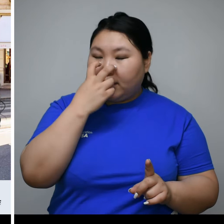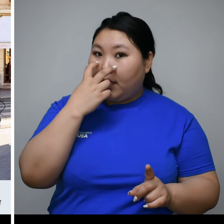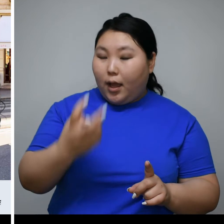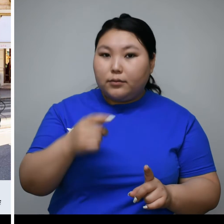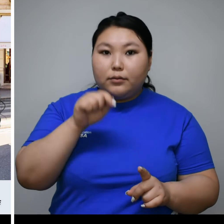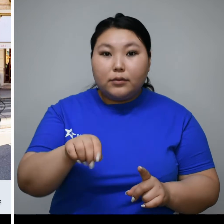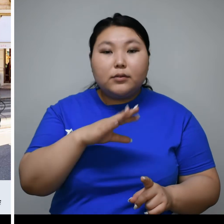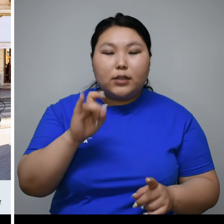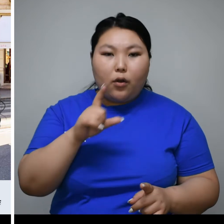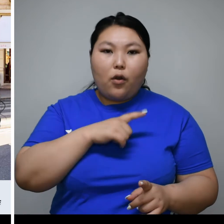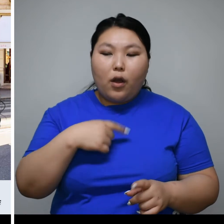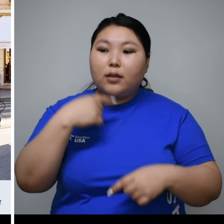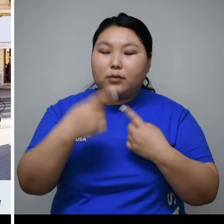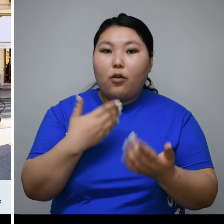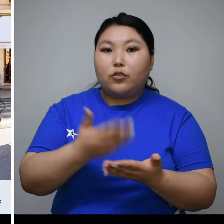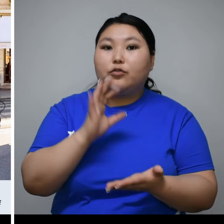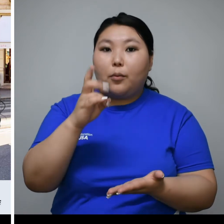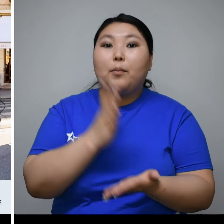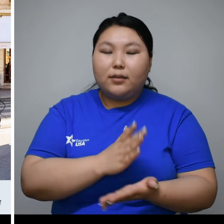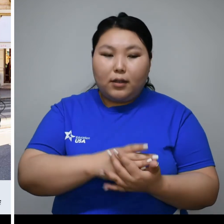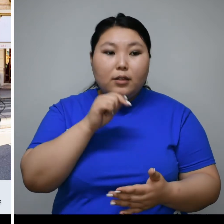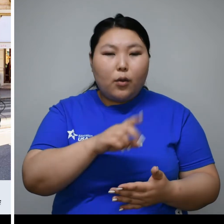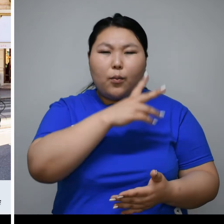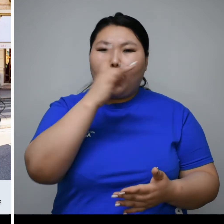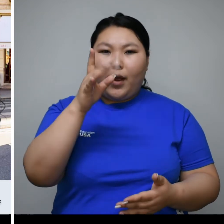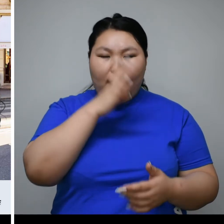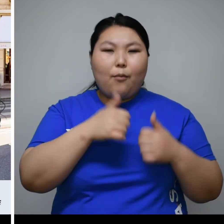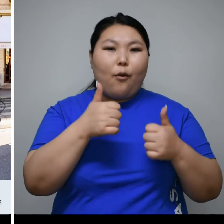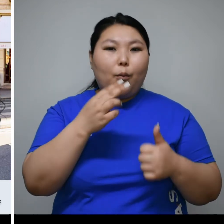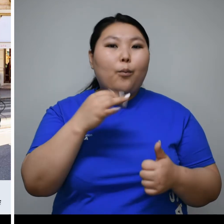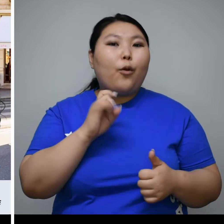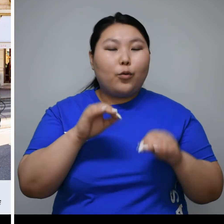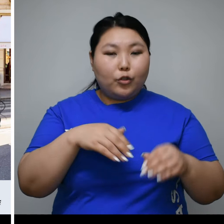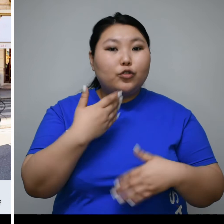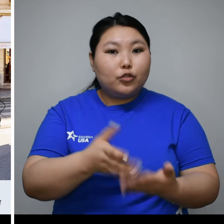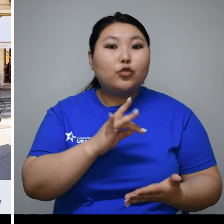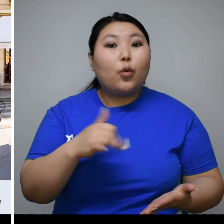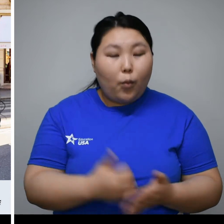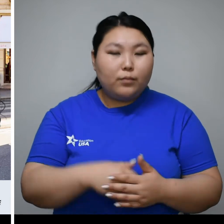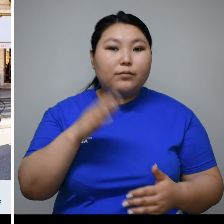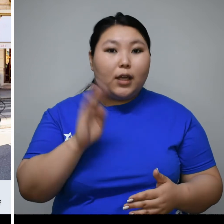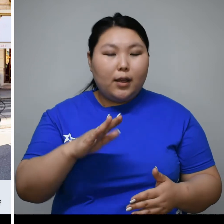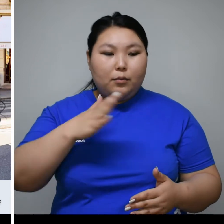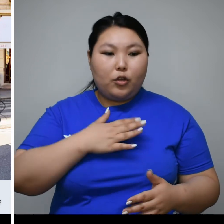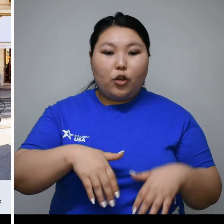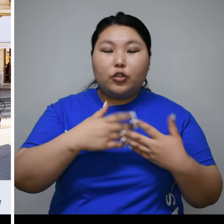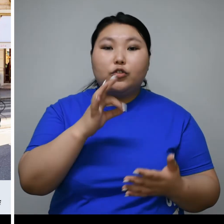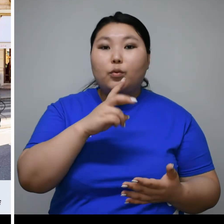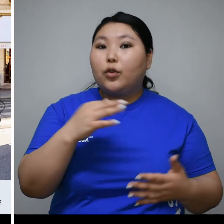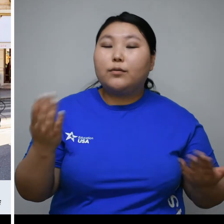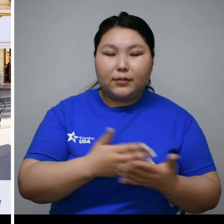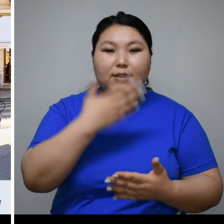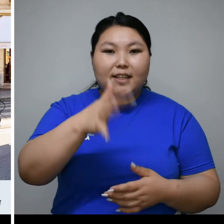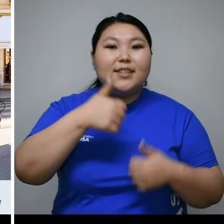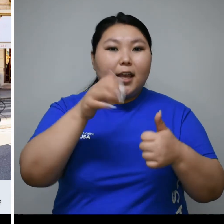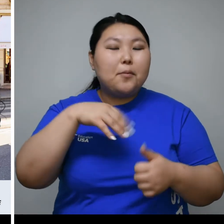хүн анзаарад тэрэн дээр дурдаад өгсөн байдаг. Тэр нь бүр ингээд маш гоё поинт болж өгдөг ч юм уу тий. Тэгэхээр миний өгөх зөвлөгөө